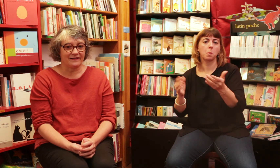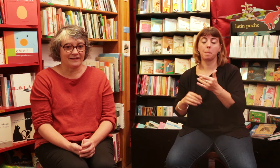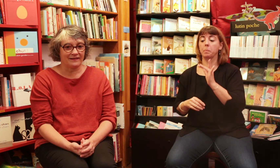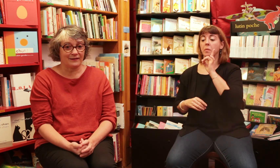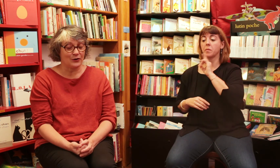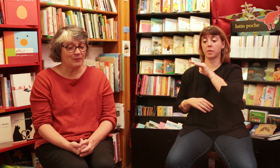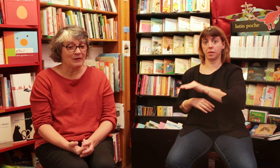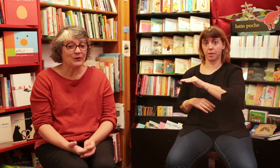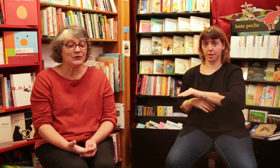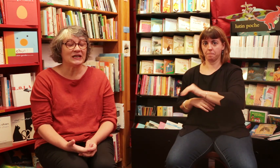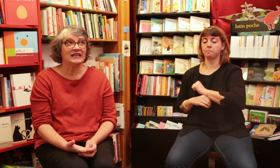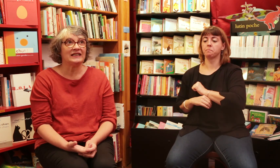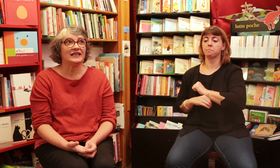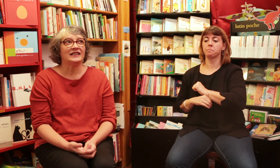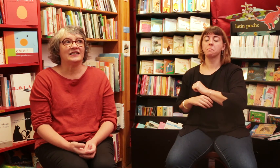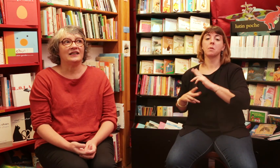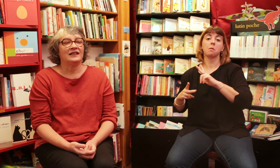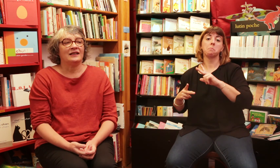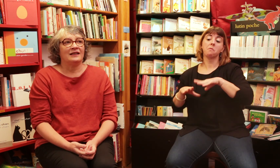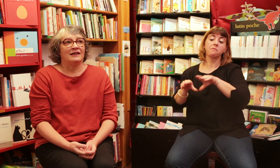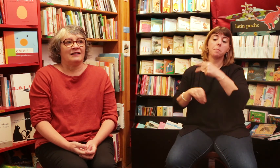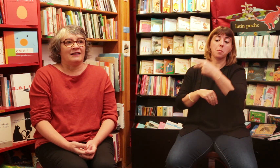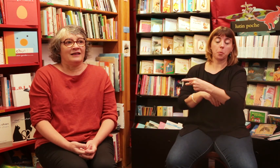et leur maman,